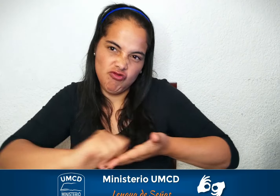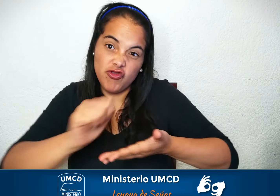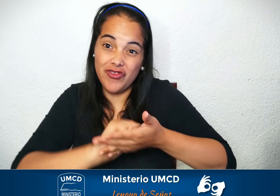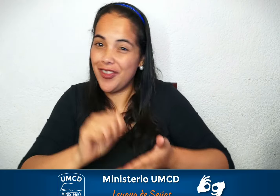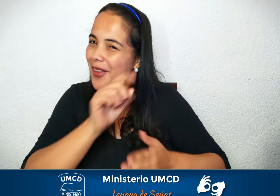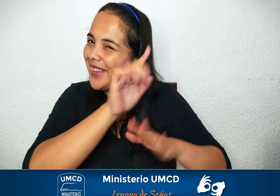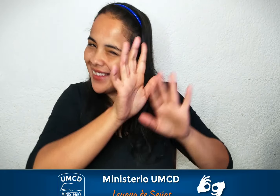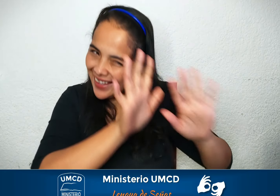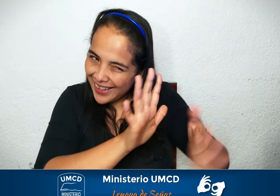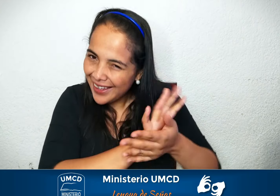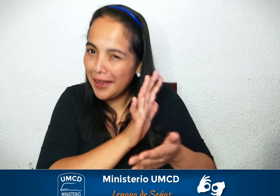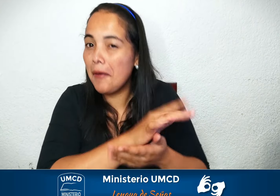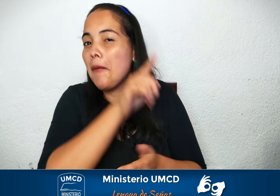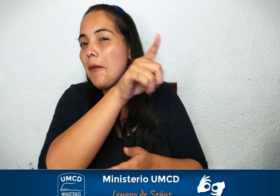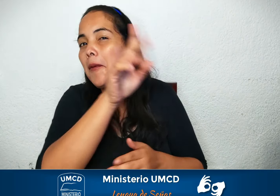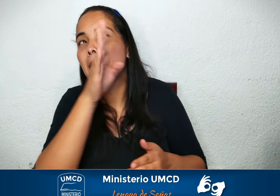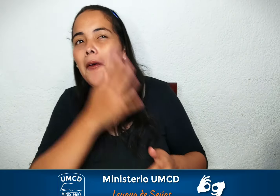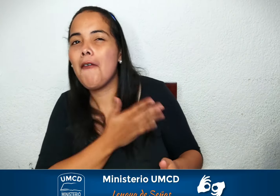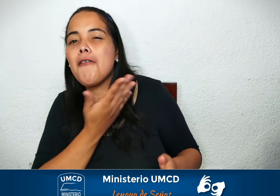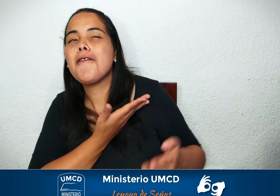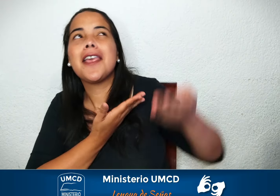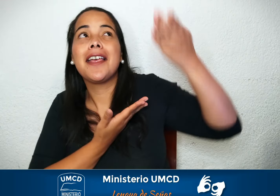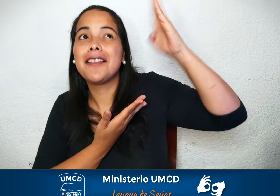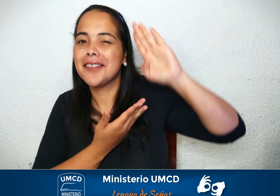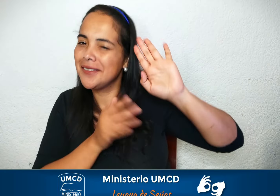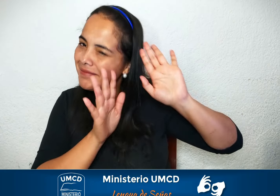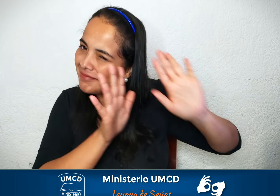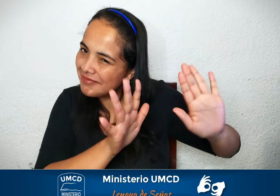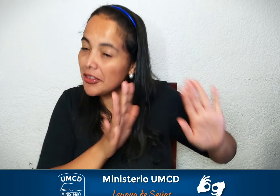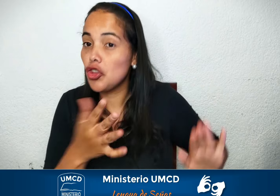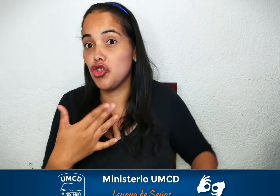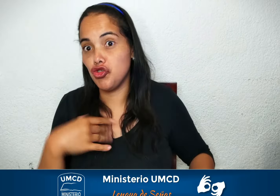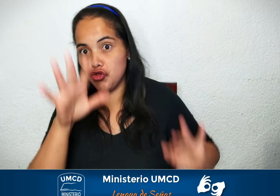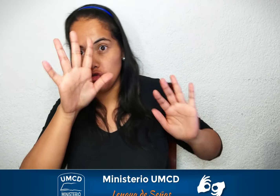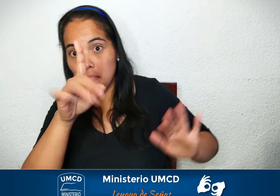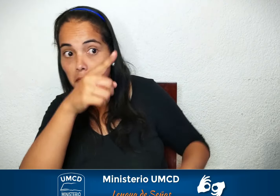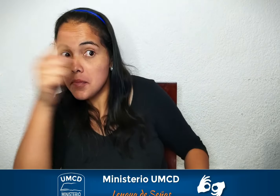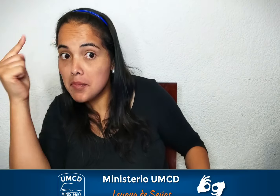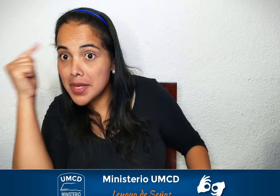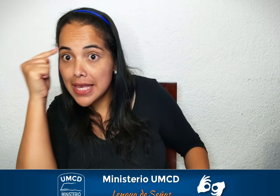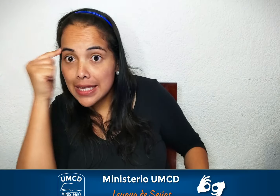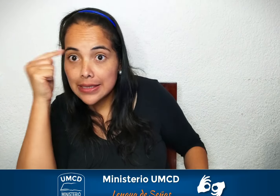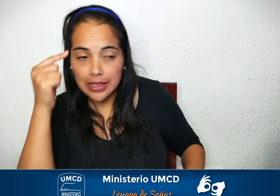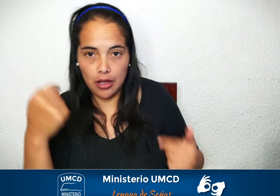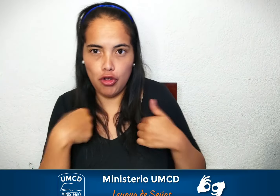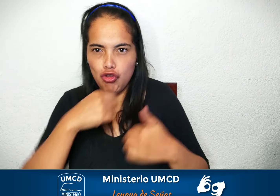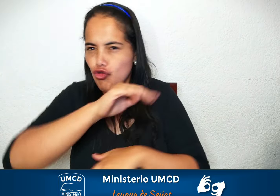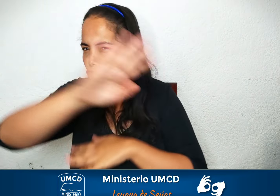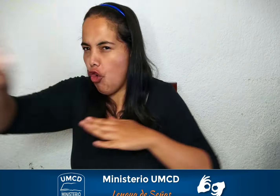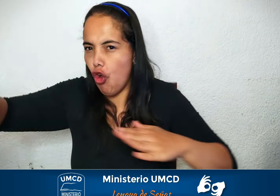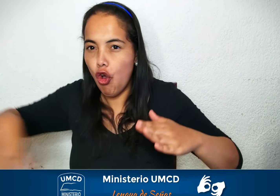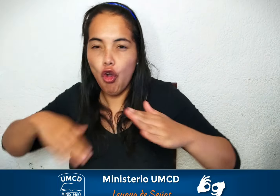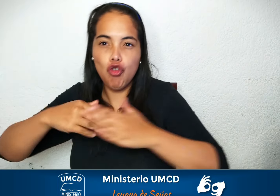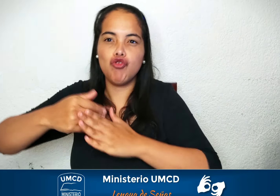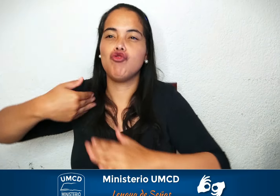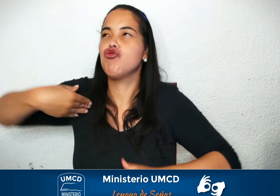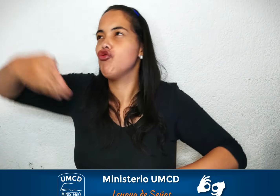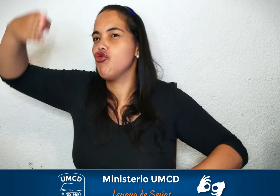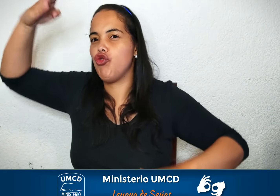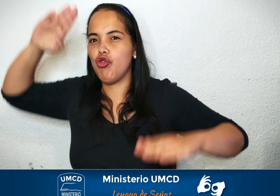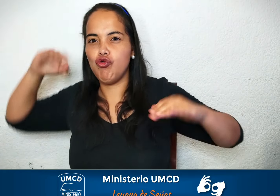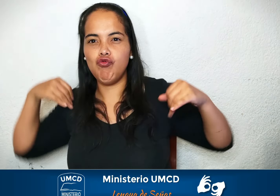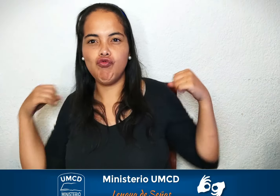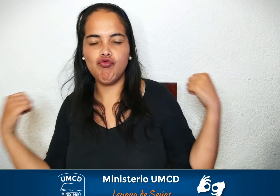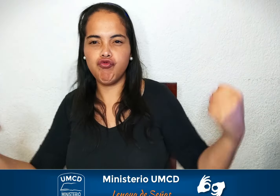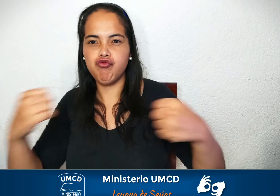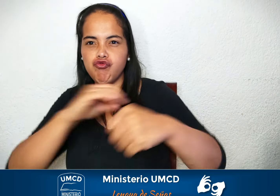no se confiara de su Dios ni de su capacidad, que pensara que todos los